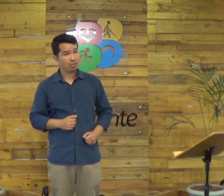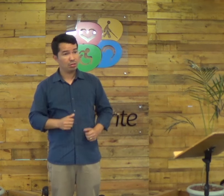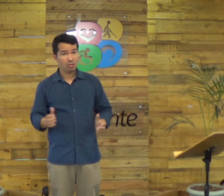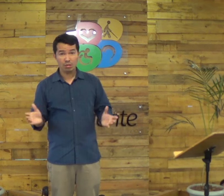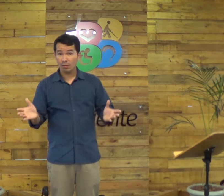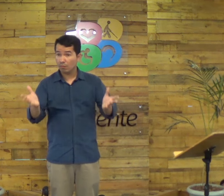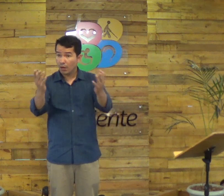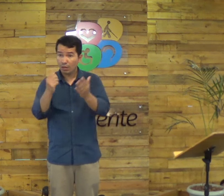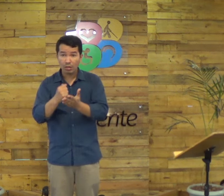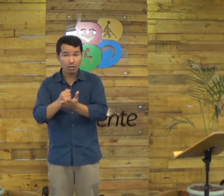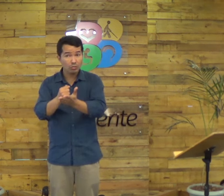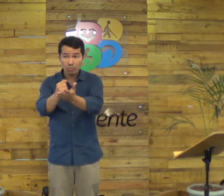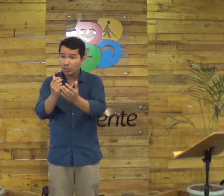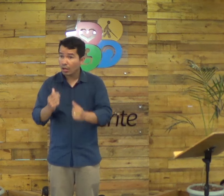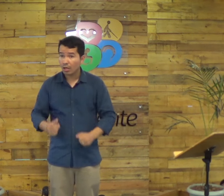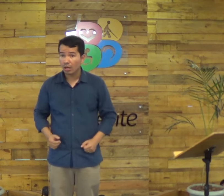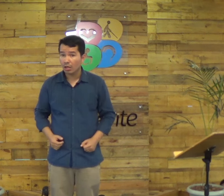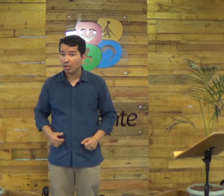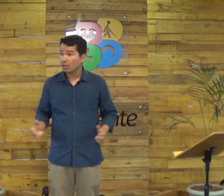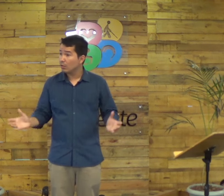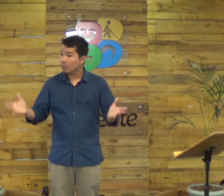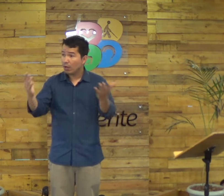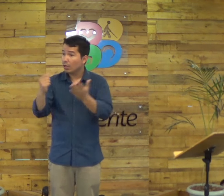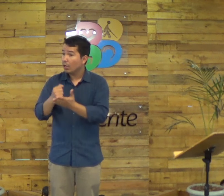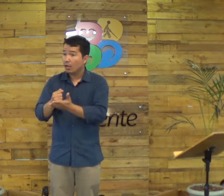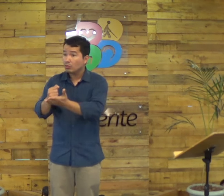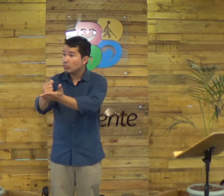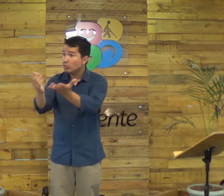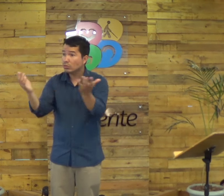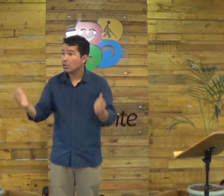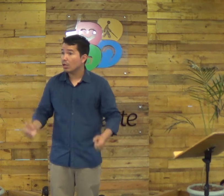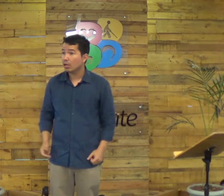vai, ajude os outros, sabe, vai ajudar,